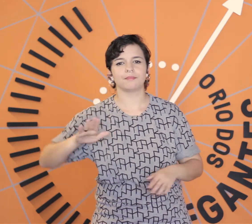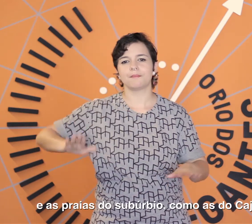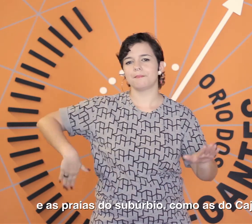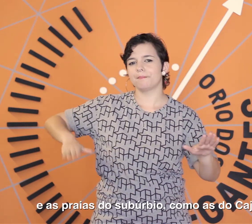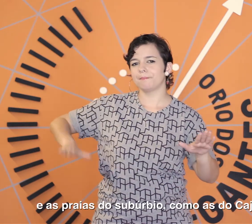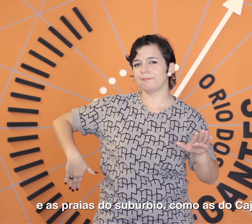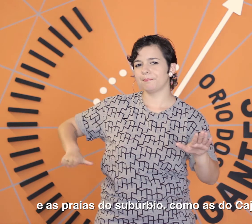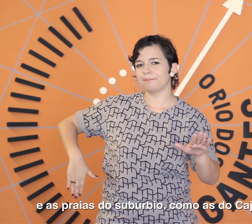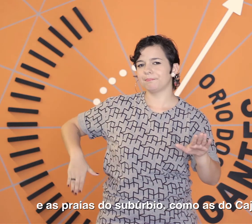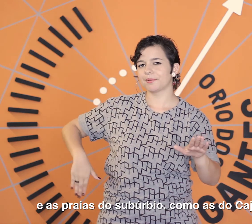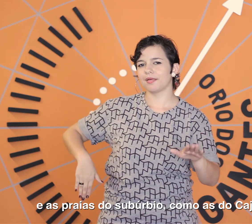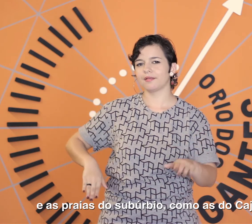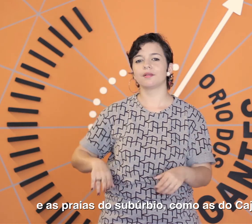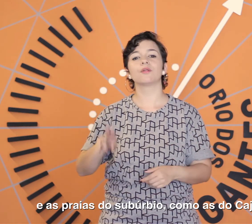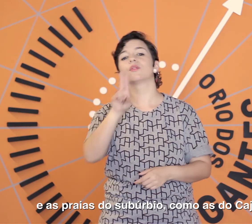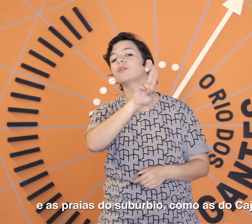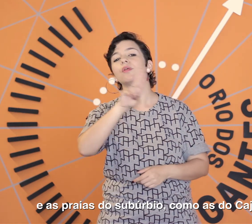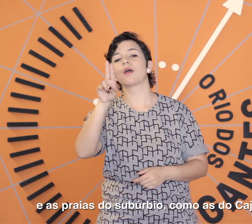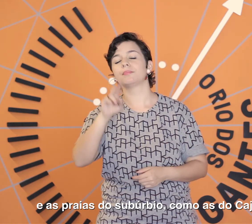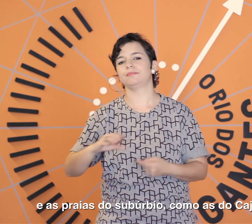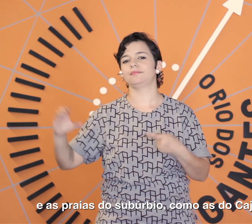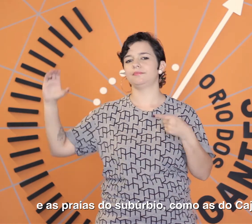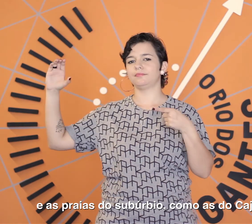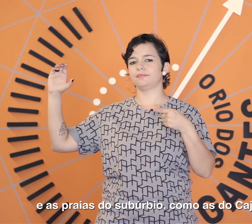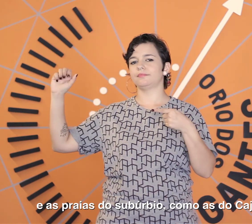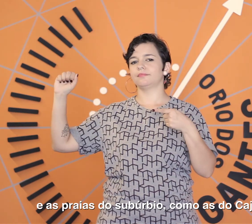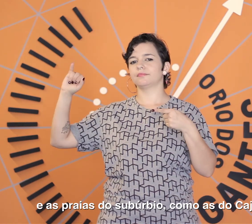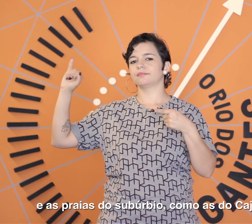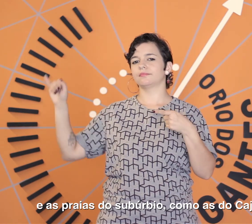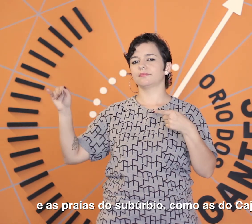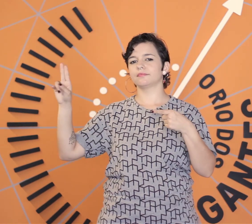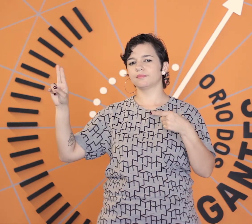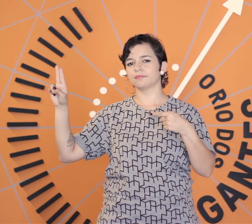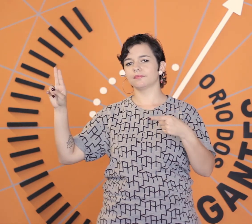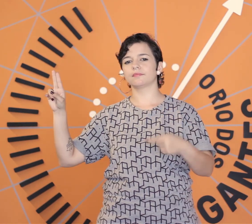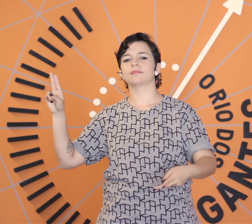e as praias do subúrbio, como as do Caju,